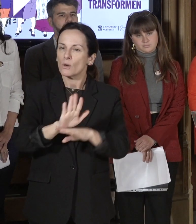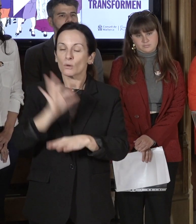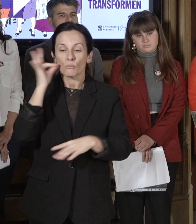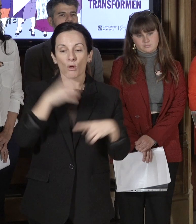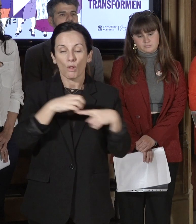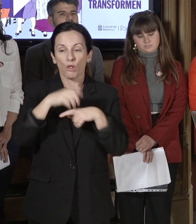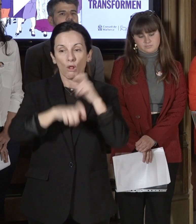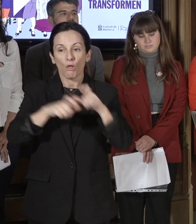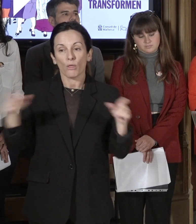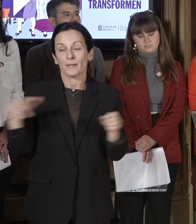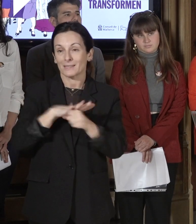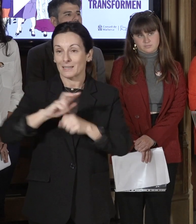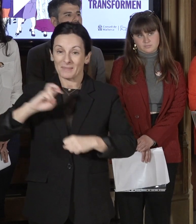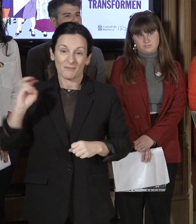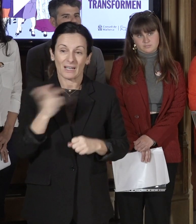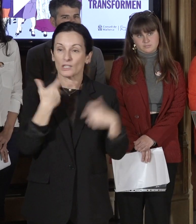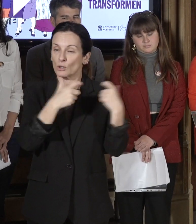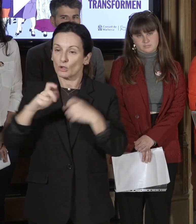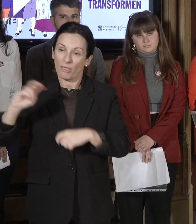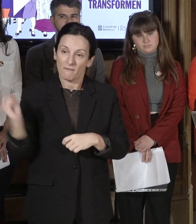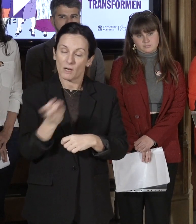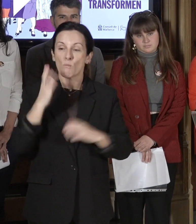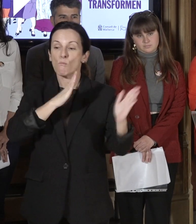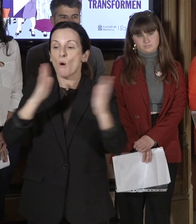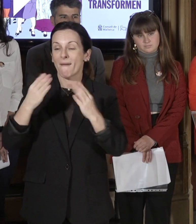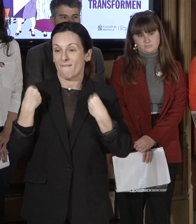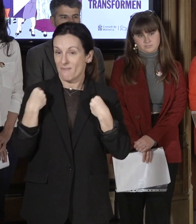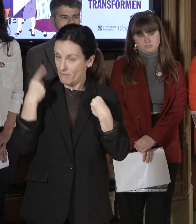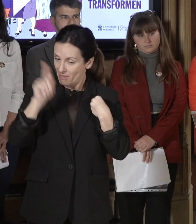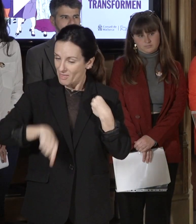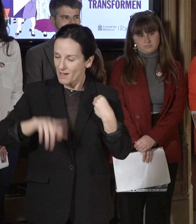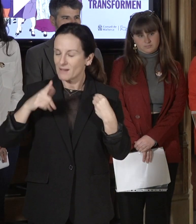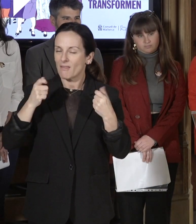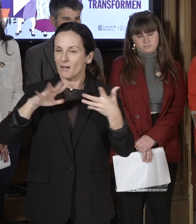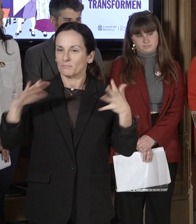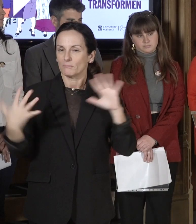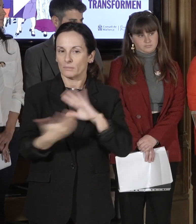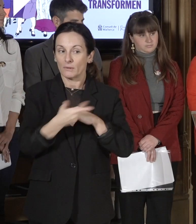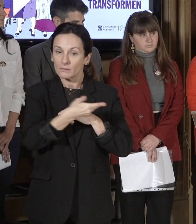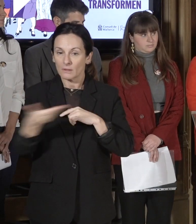dones en diferents àmbits, sectors i moments vitals.